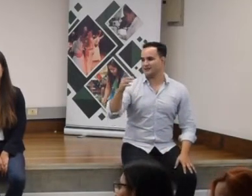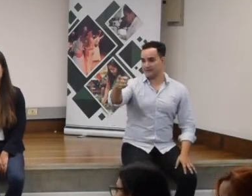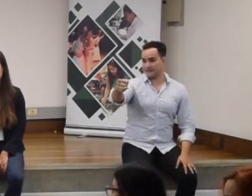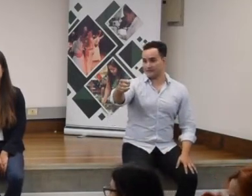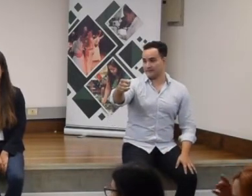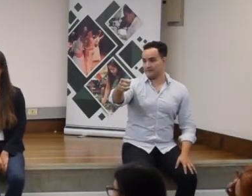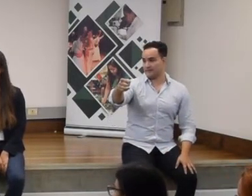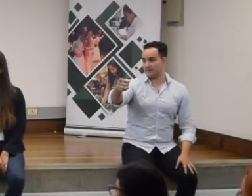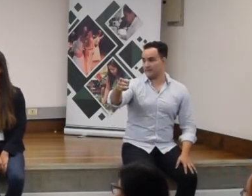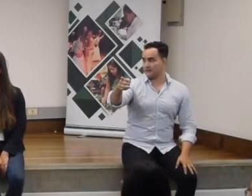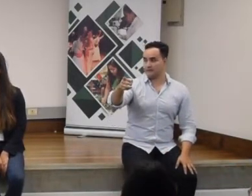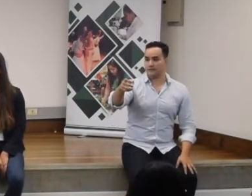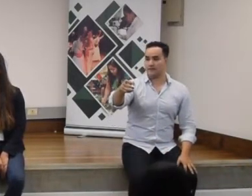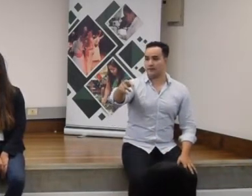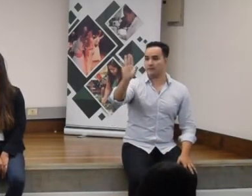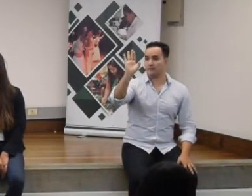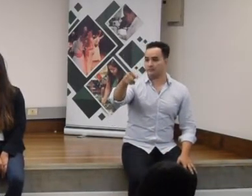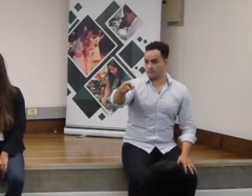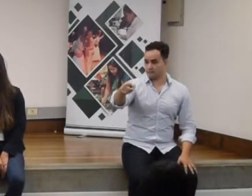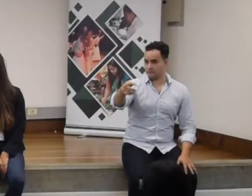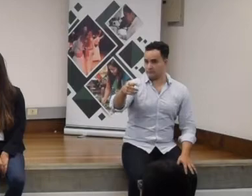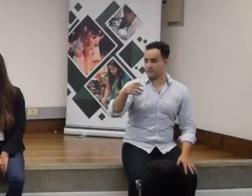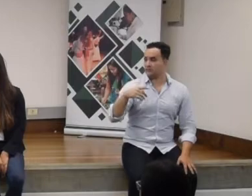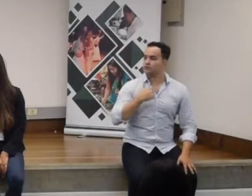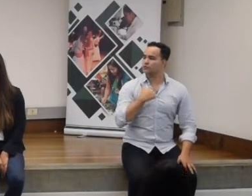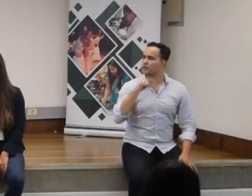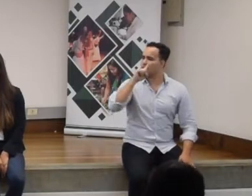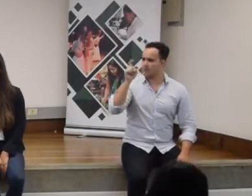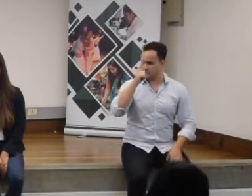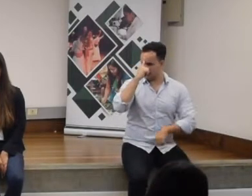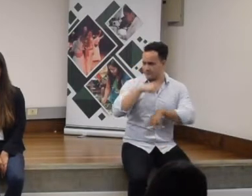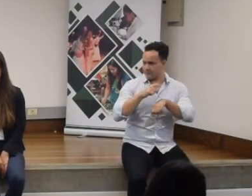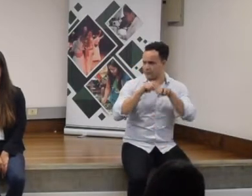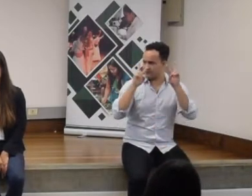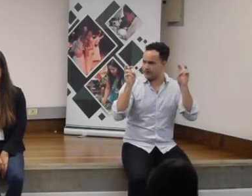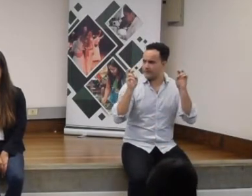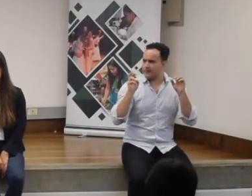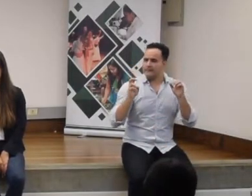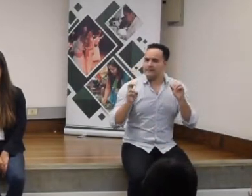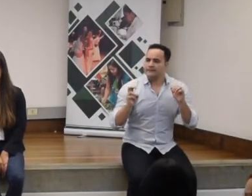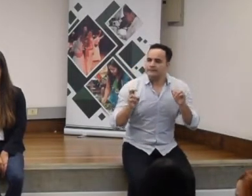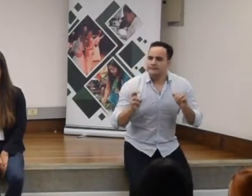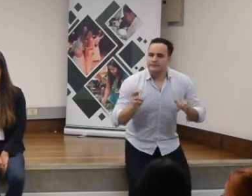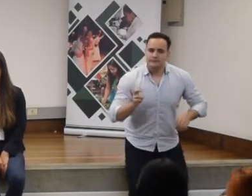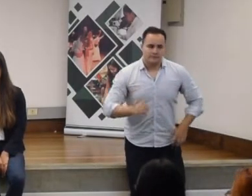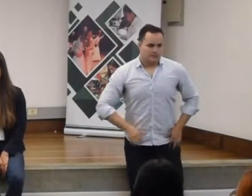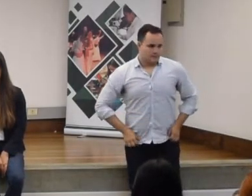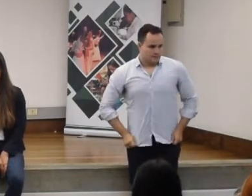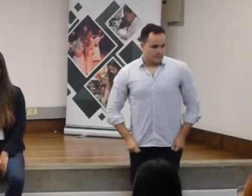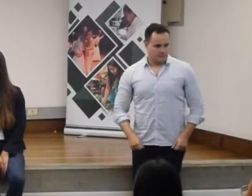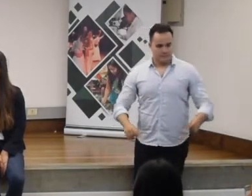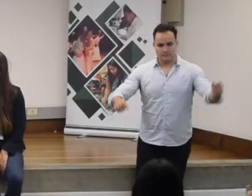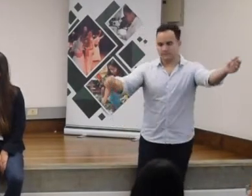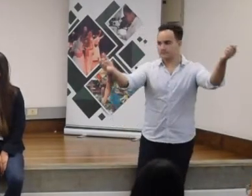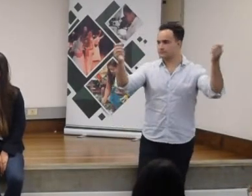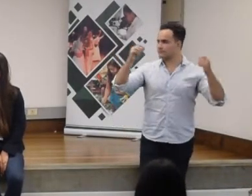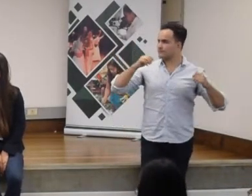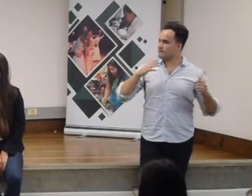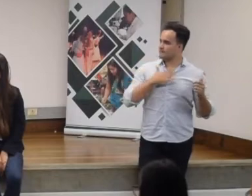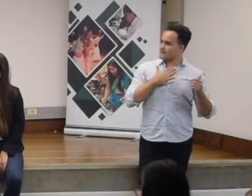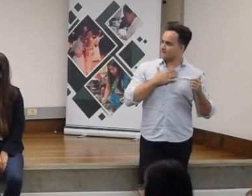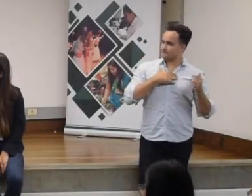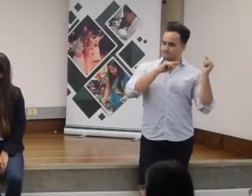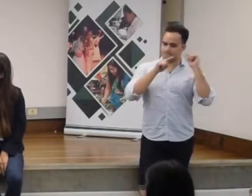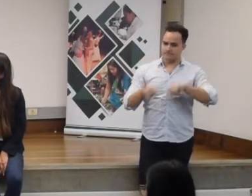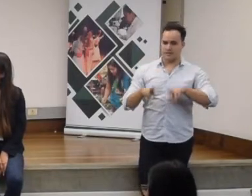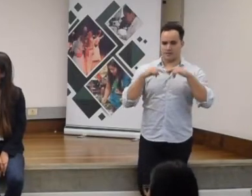y continuamos. Yo tengo una pregunta por el tiempo, y es, nosotros invitamos a